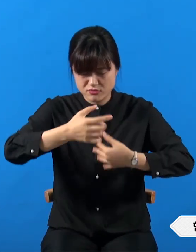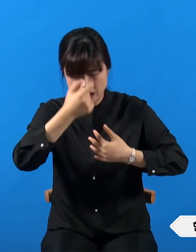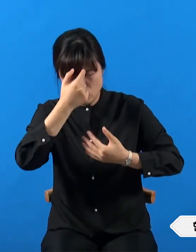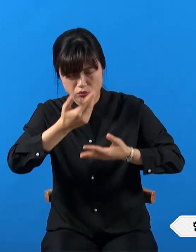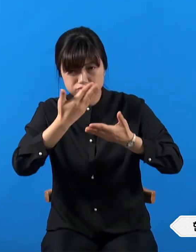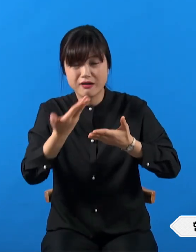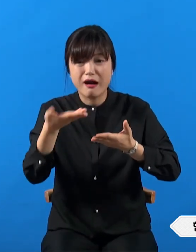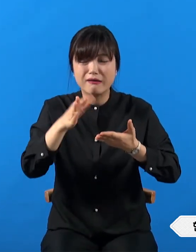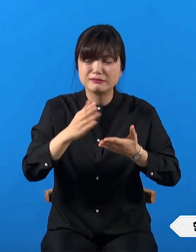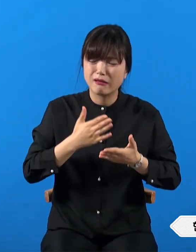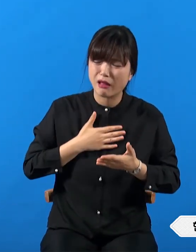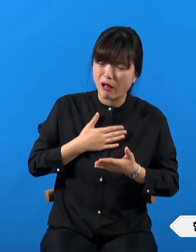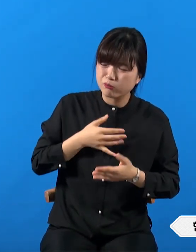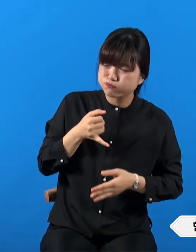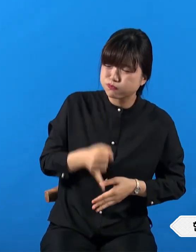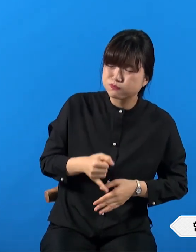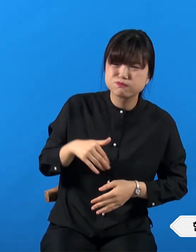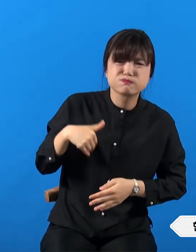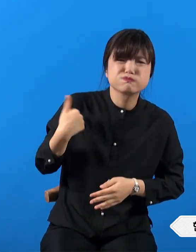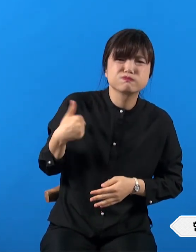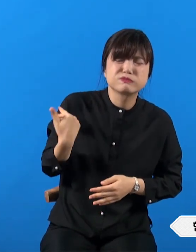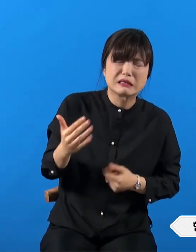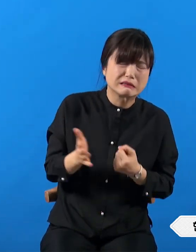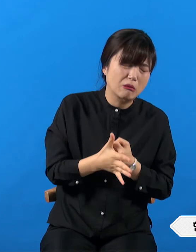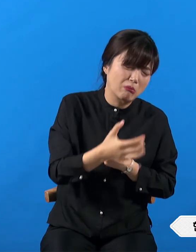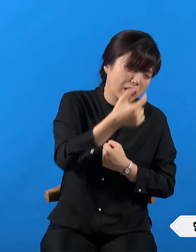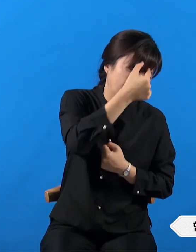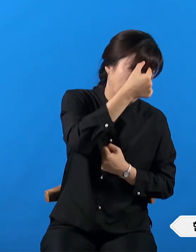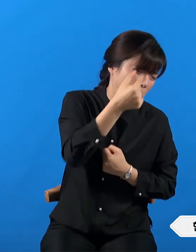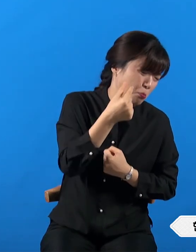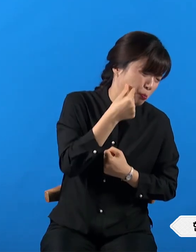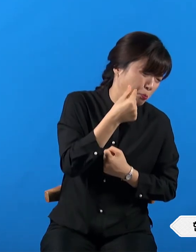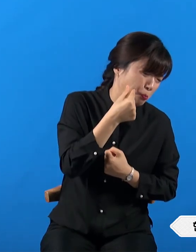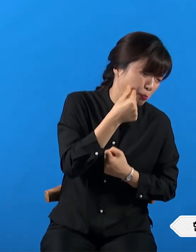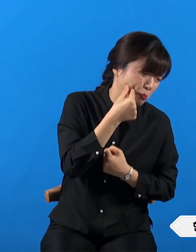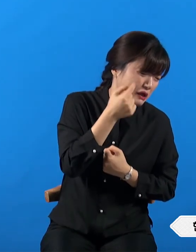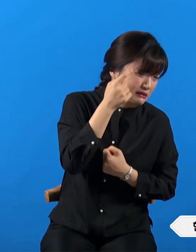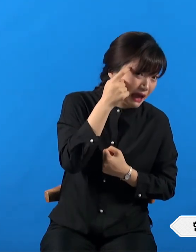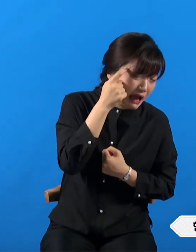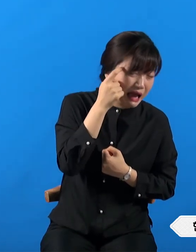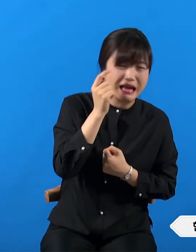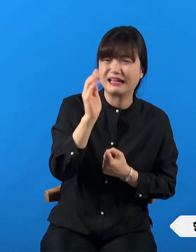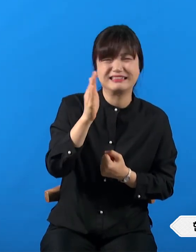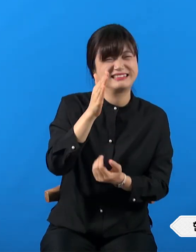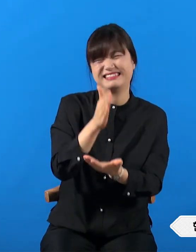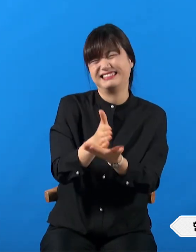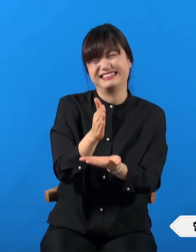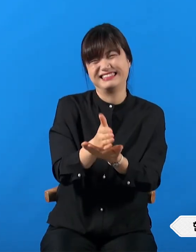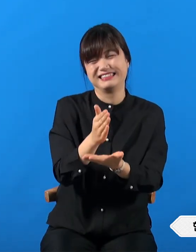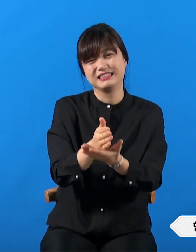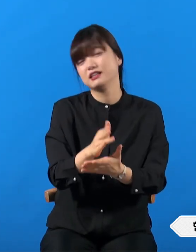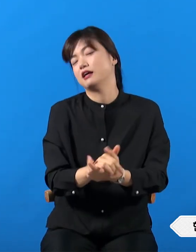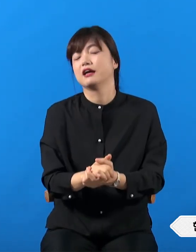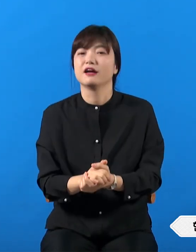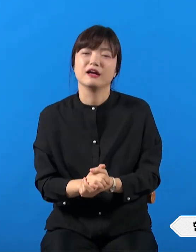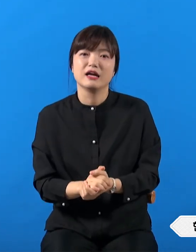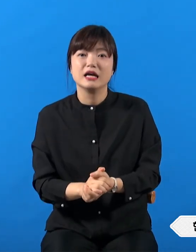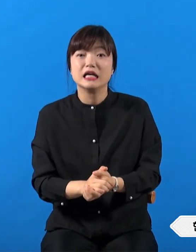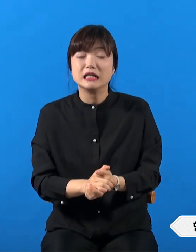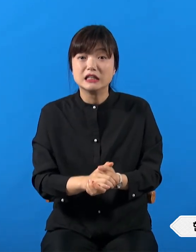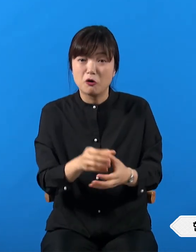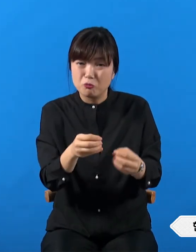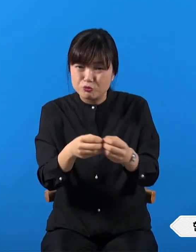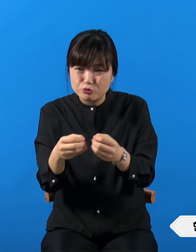사용하던데 나는 그런 거 잘 몰라서 기도를 못하겠다 하는 분들이 계십니다. 그런데 그건 아닙니다.